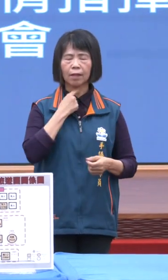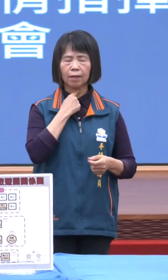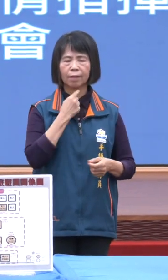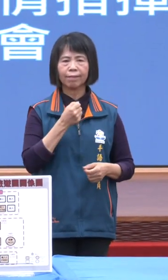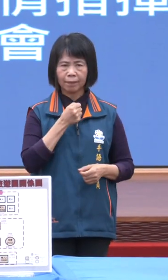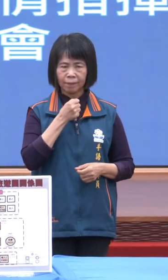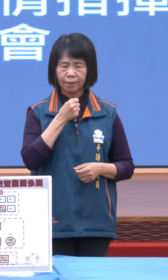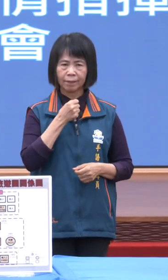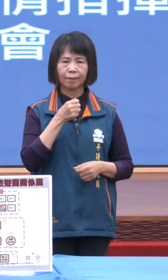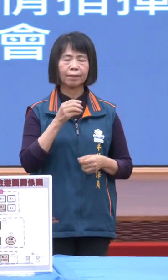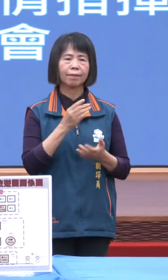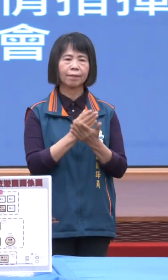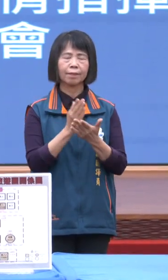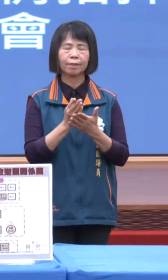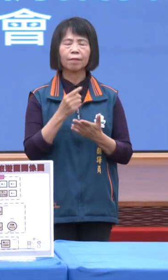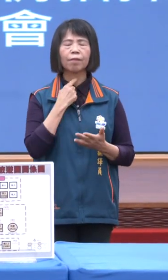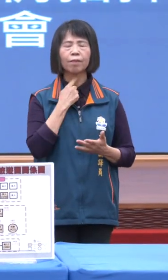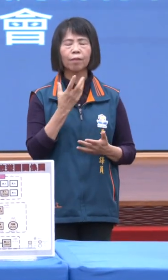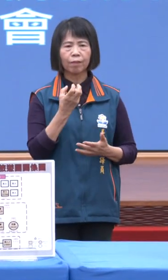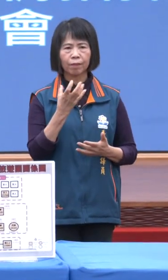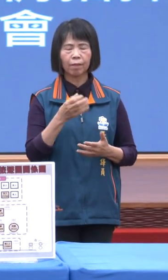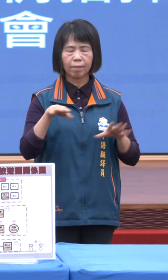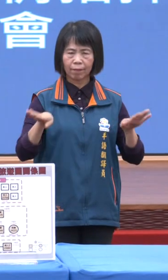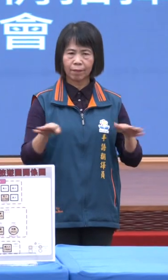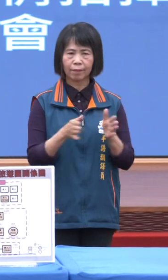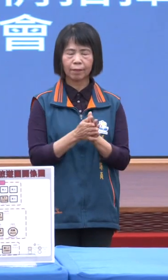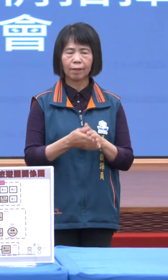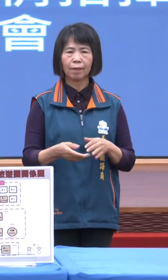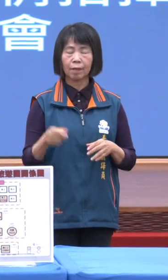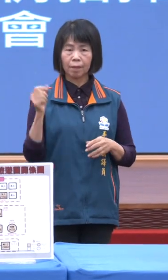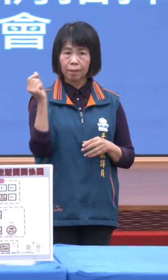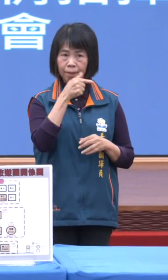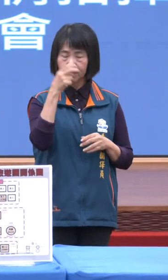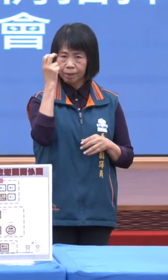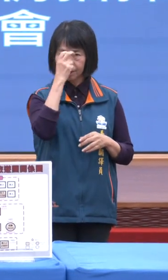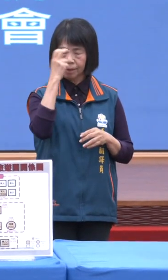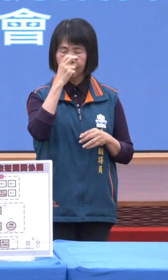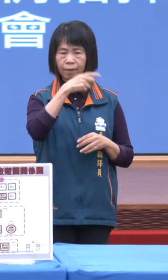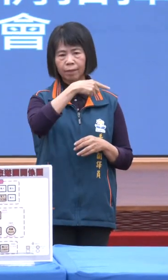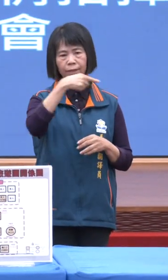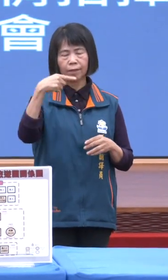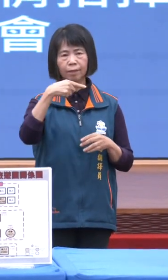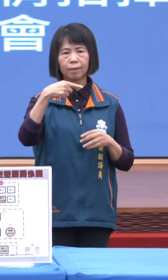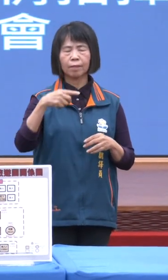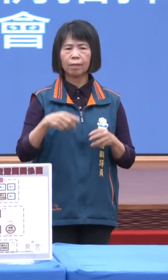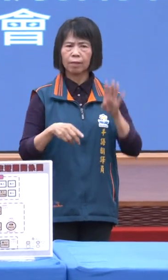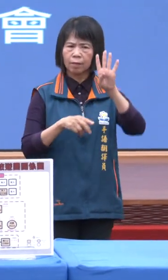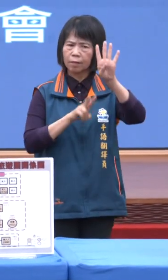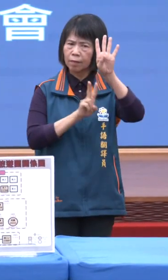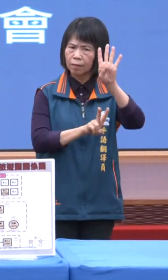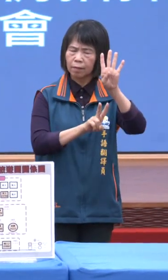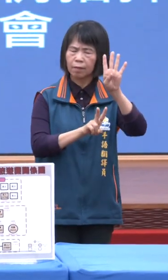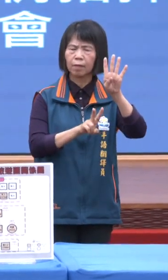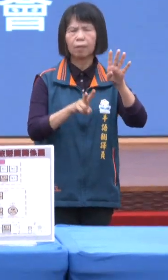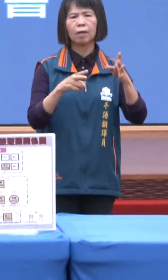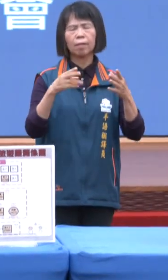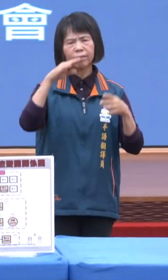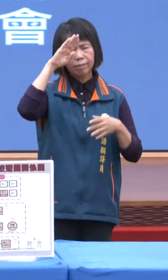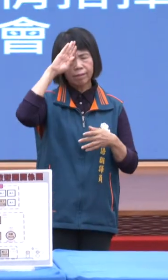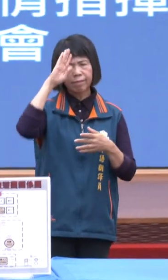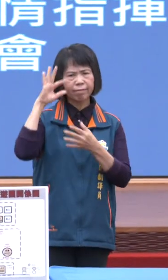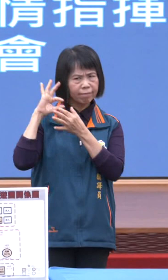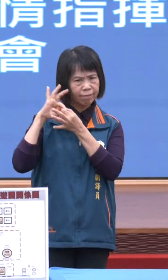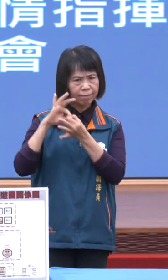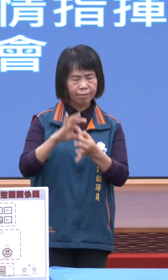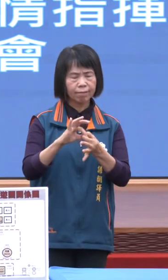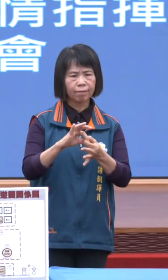痛，那时也做了快筛是阴性。那4月2号症状持续。那所以呢，他们